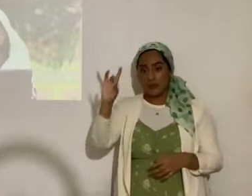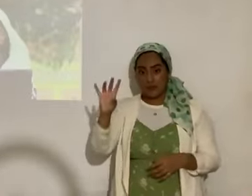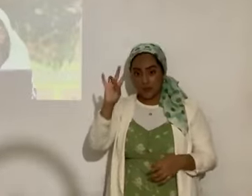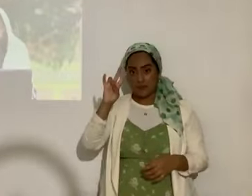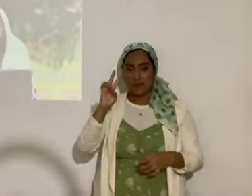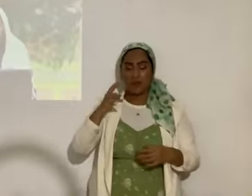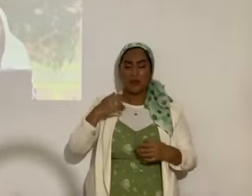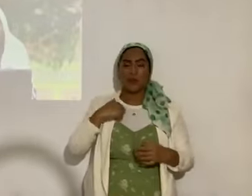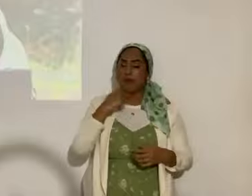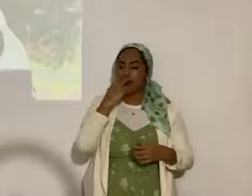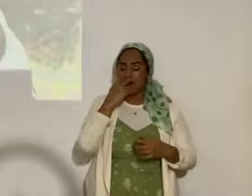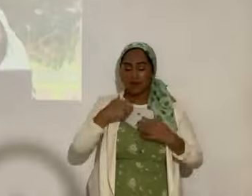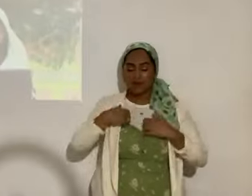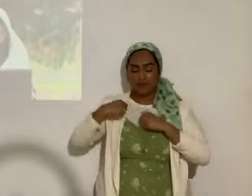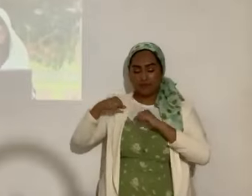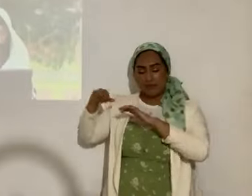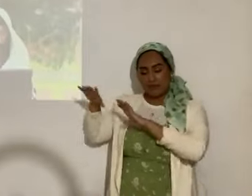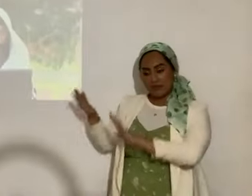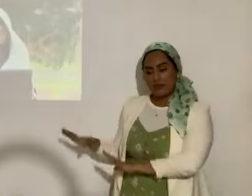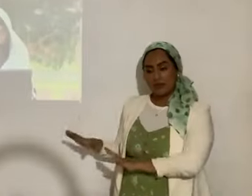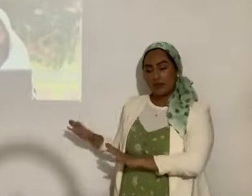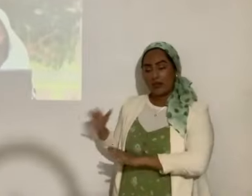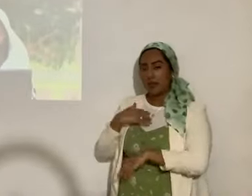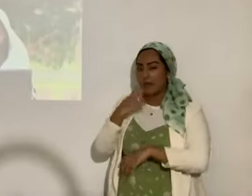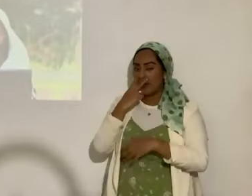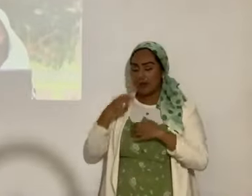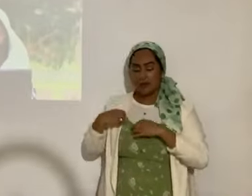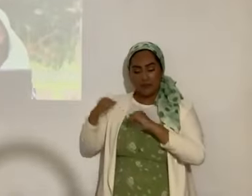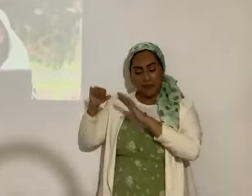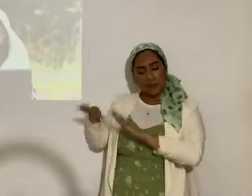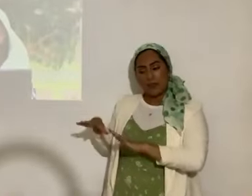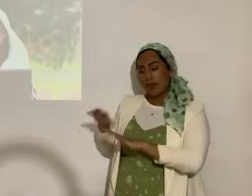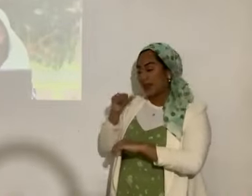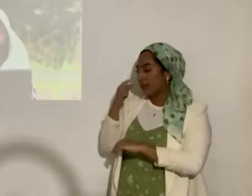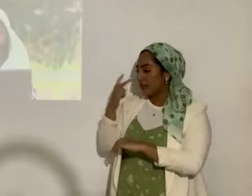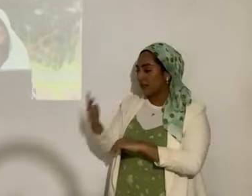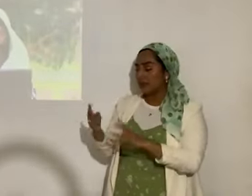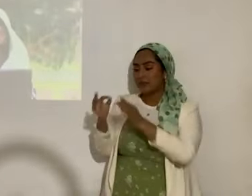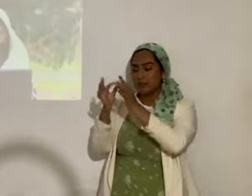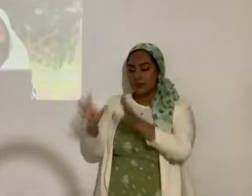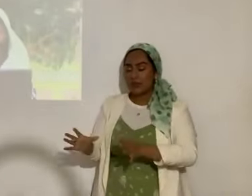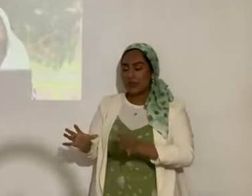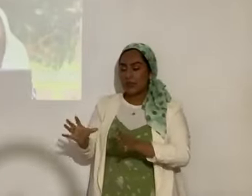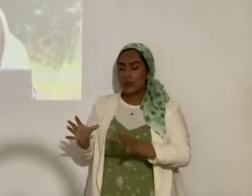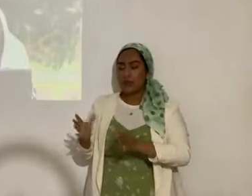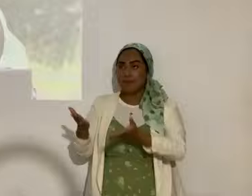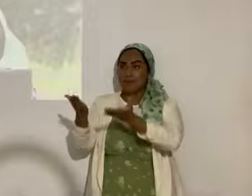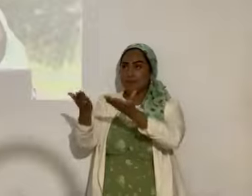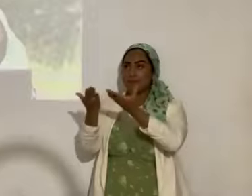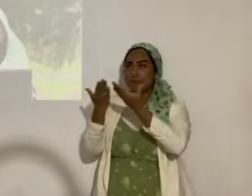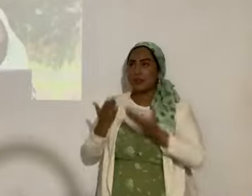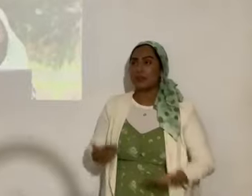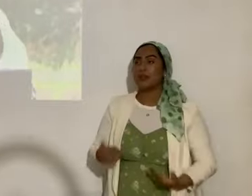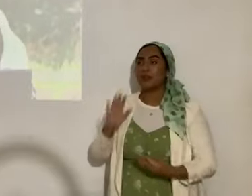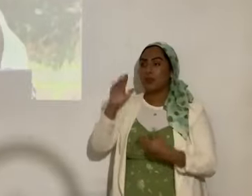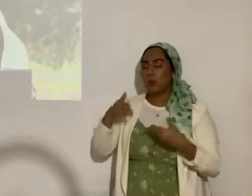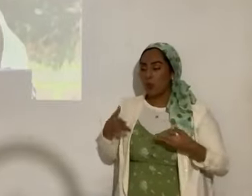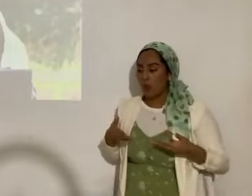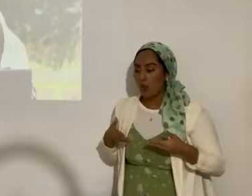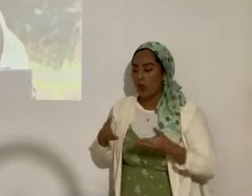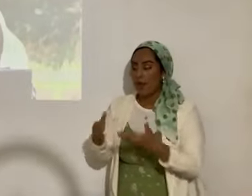aparta mis ojos una vez más aparta mis ojos para que no vean la vanidad avívame en tu camino